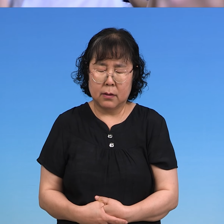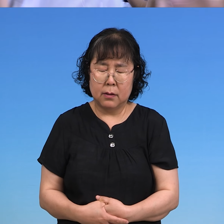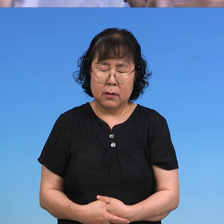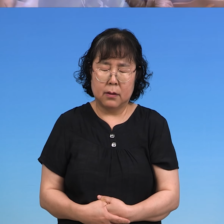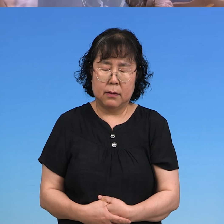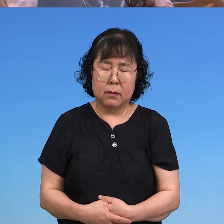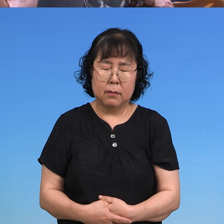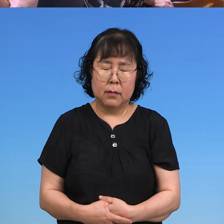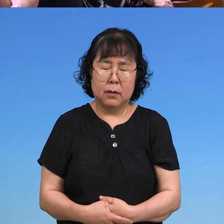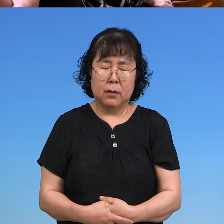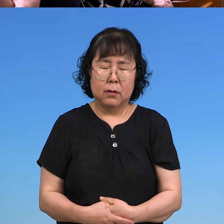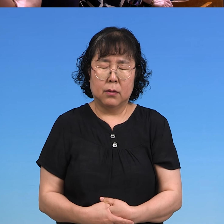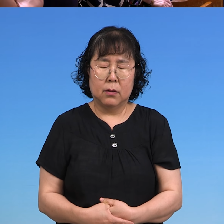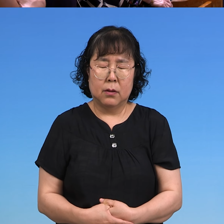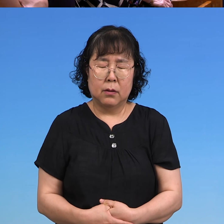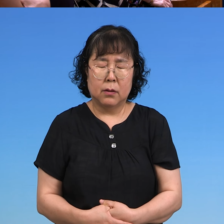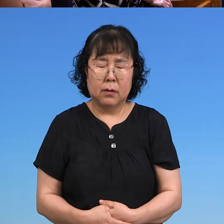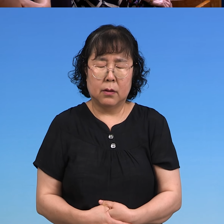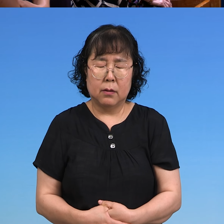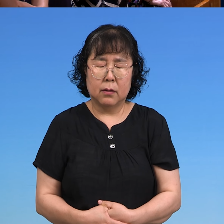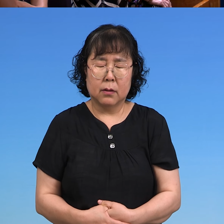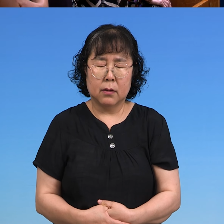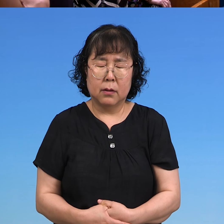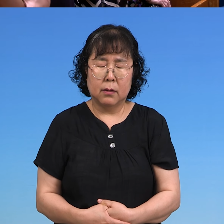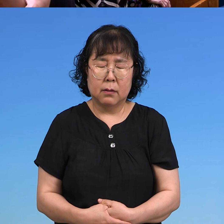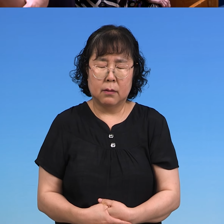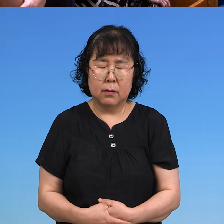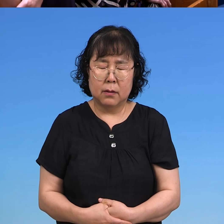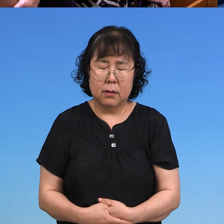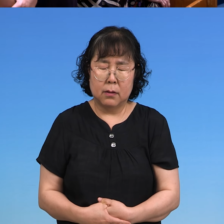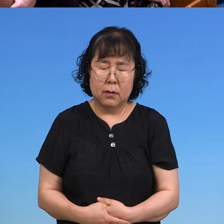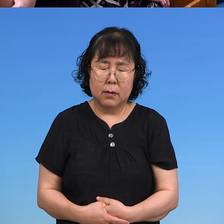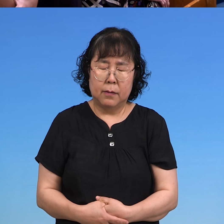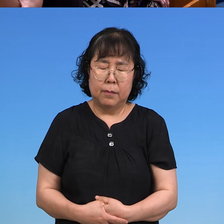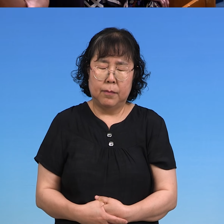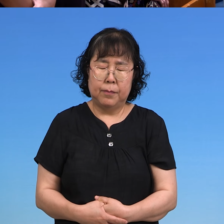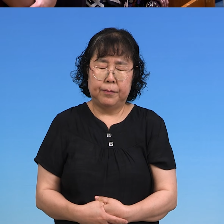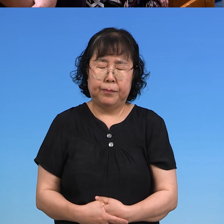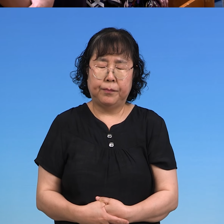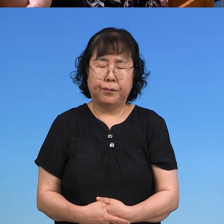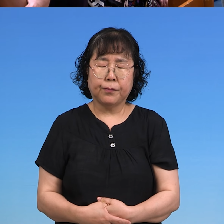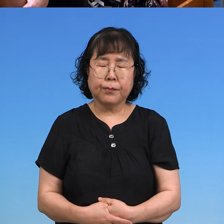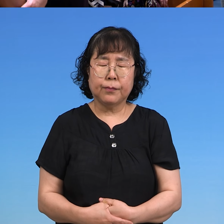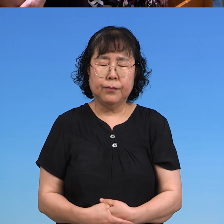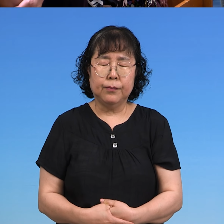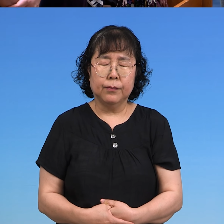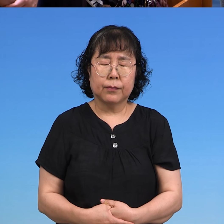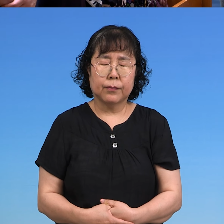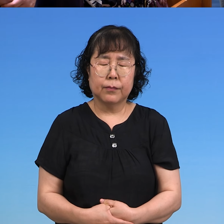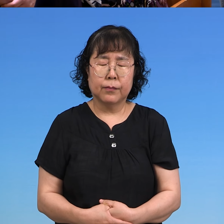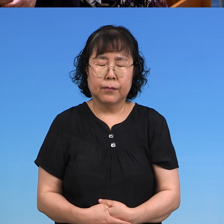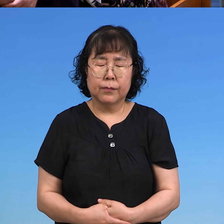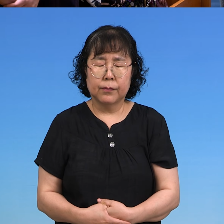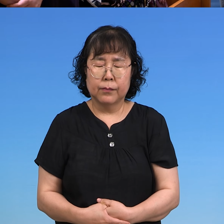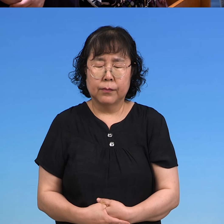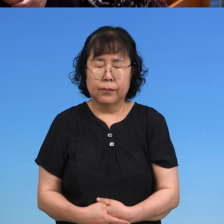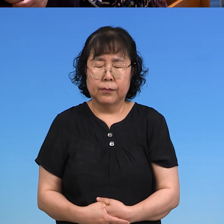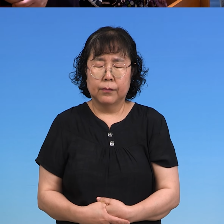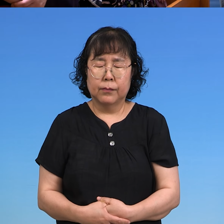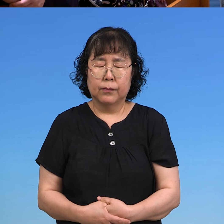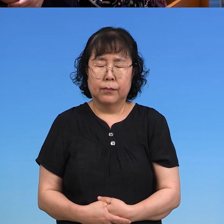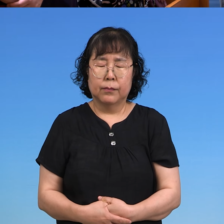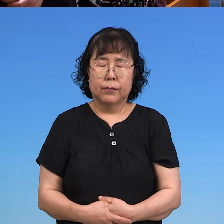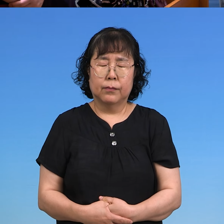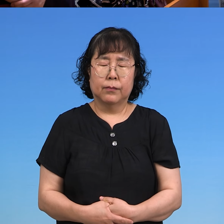안타까운 상황이지만 그런 하나님처럼 영적인 상상력을 가지고 아버지 모세가 죽은 이